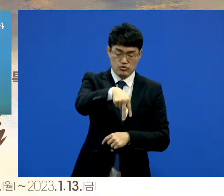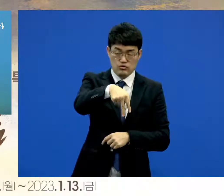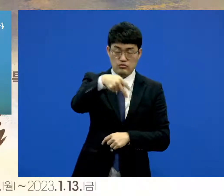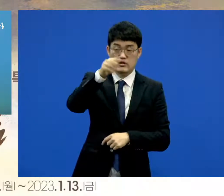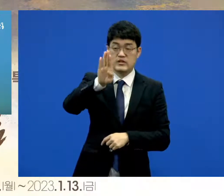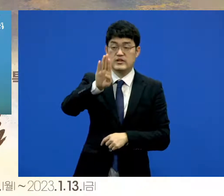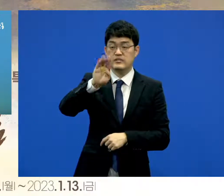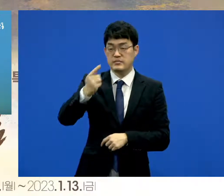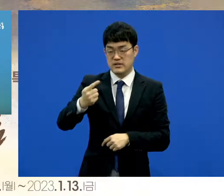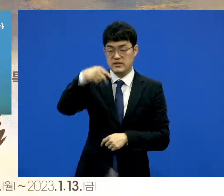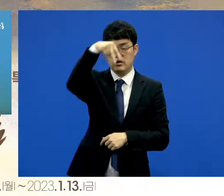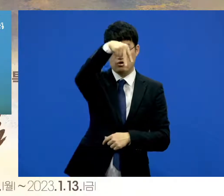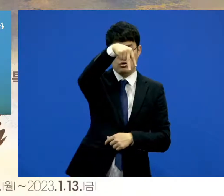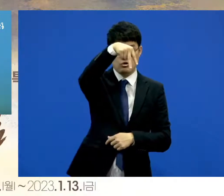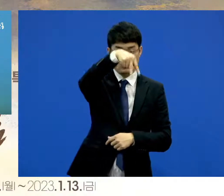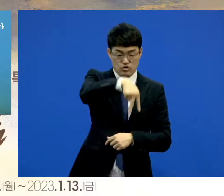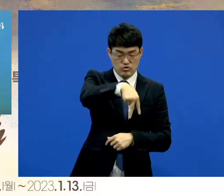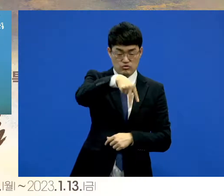돌아서다,